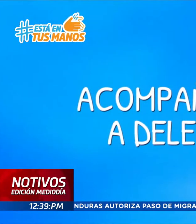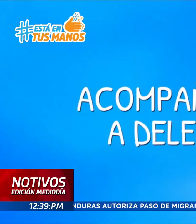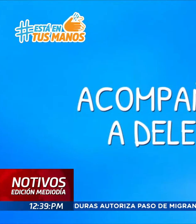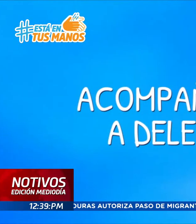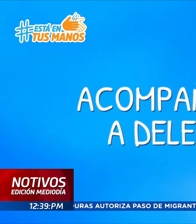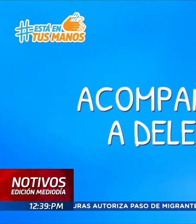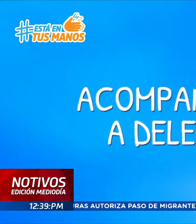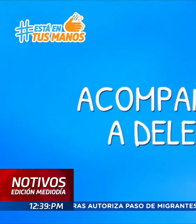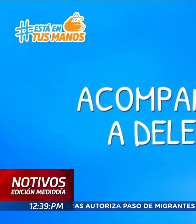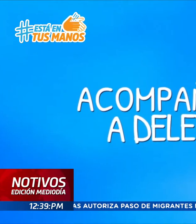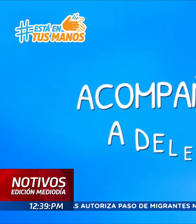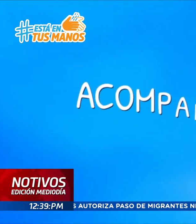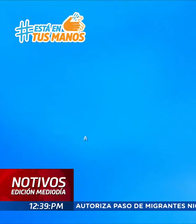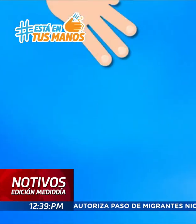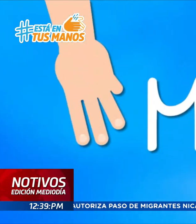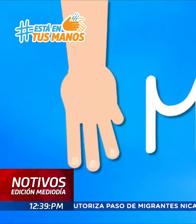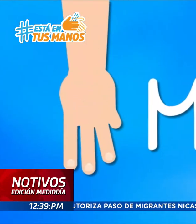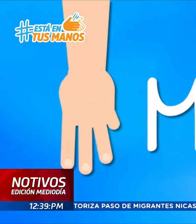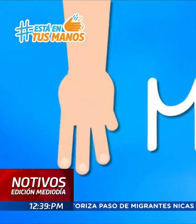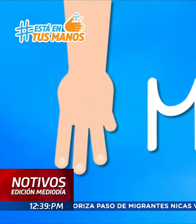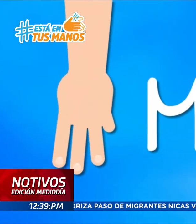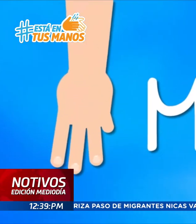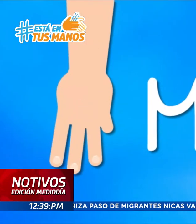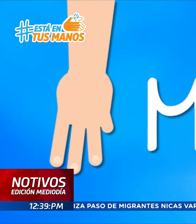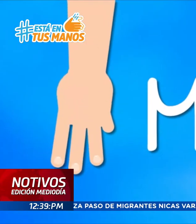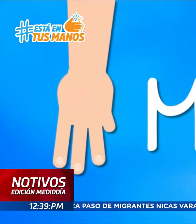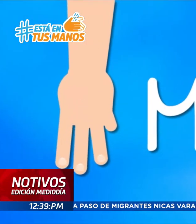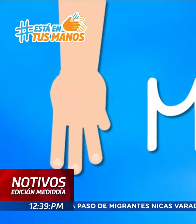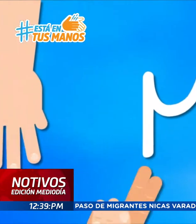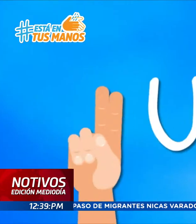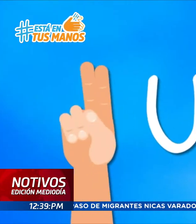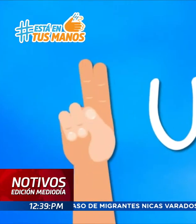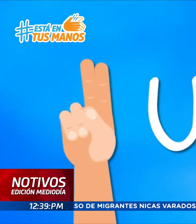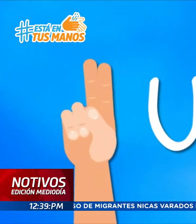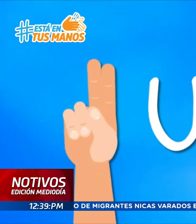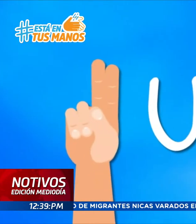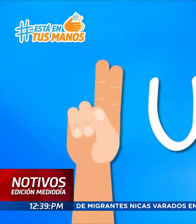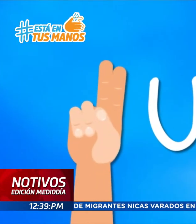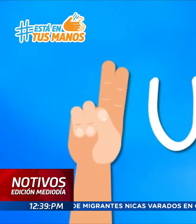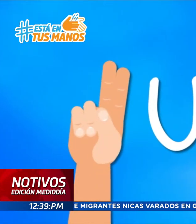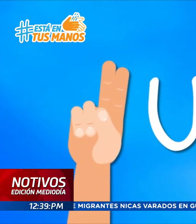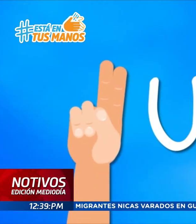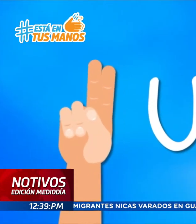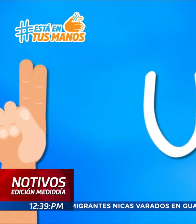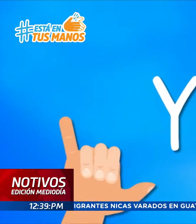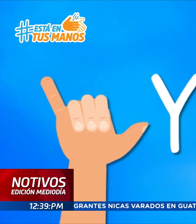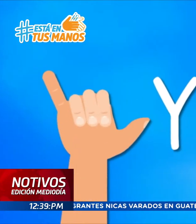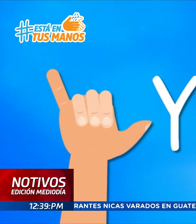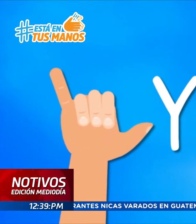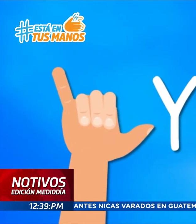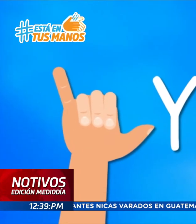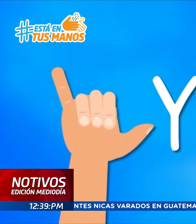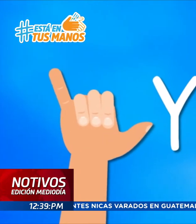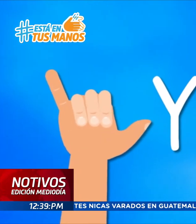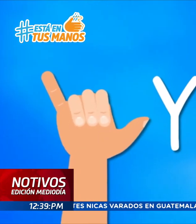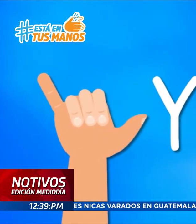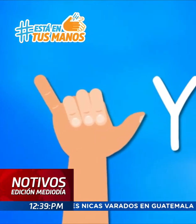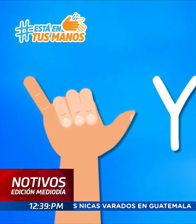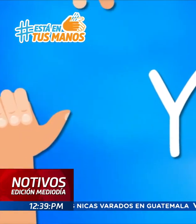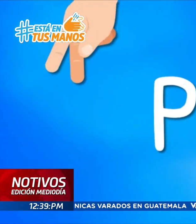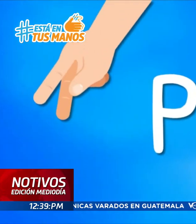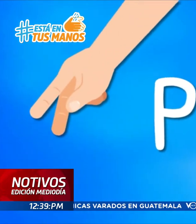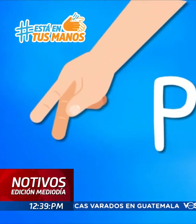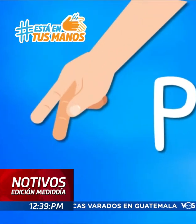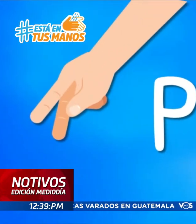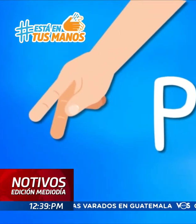En ese momento, ¿cómo surgió Mi Seña, Tu Seña? Luego de una conversación con Aprendo y Emprendo para fortalecer el tema